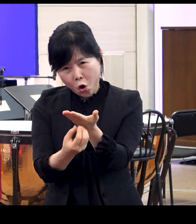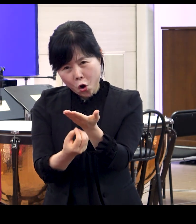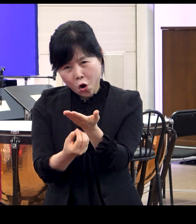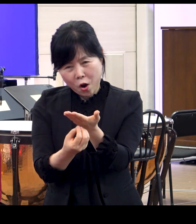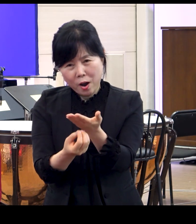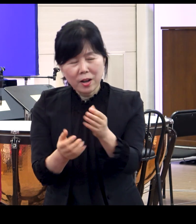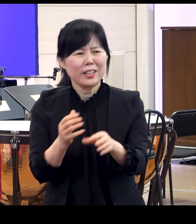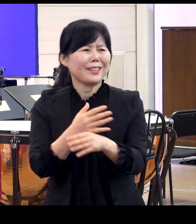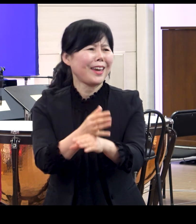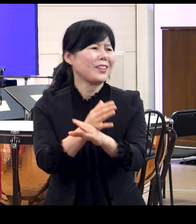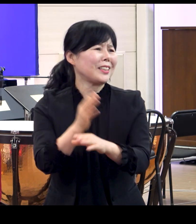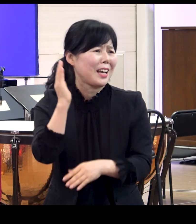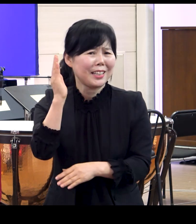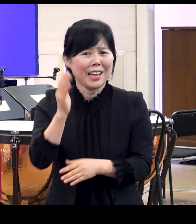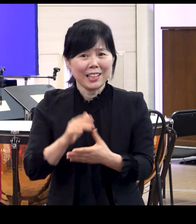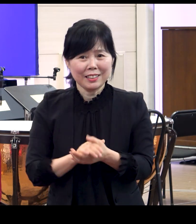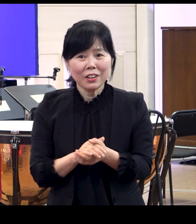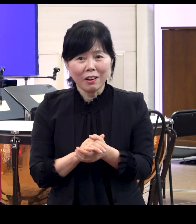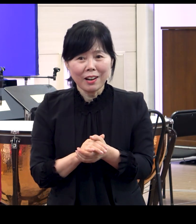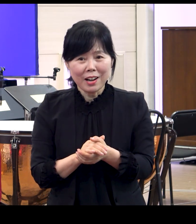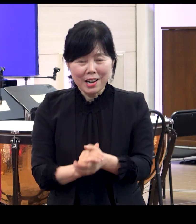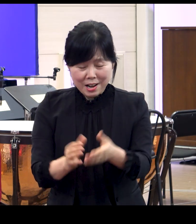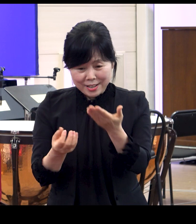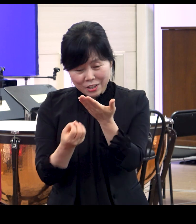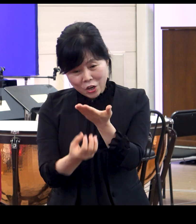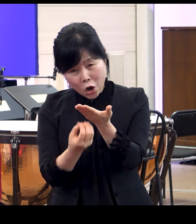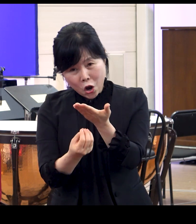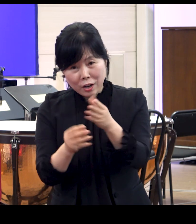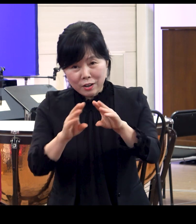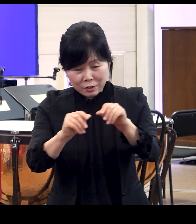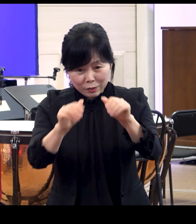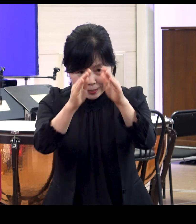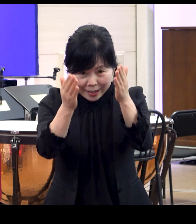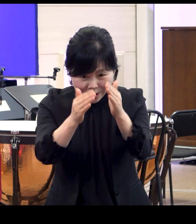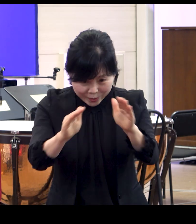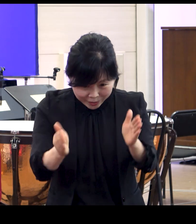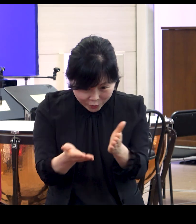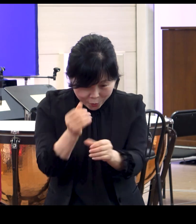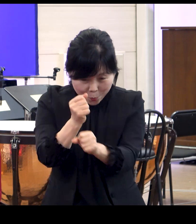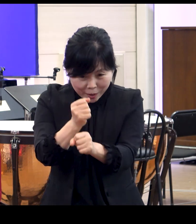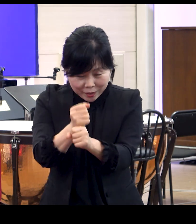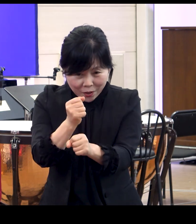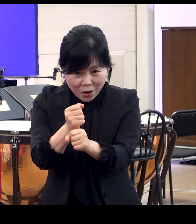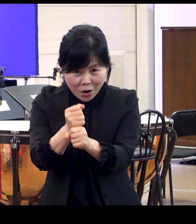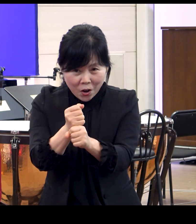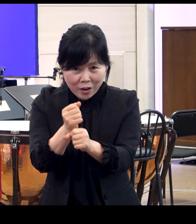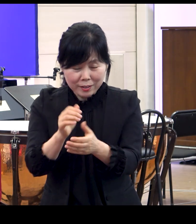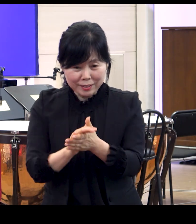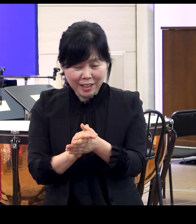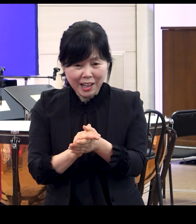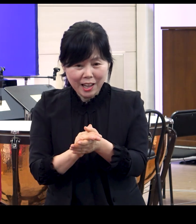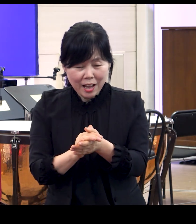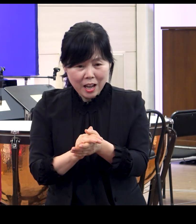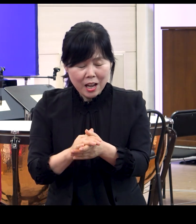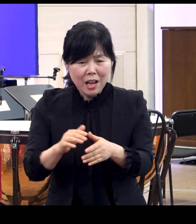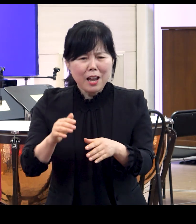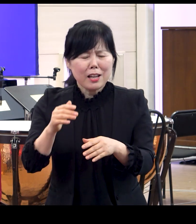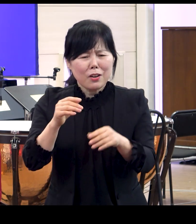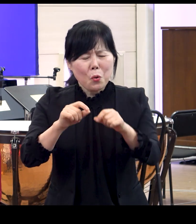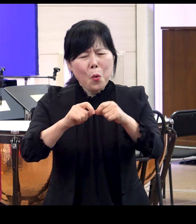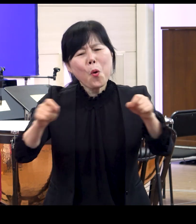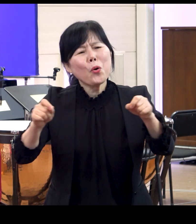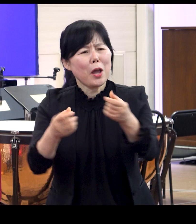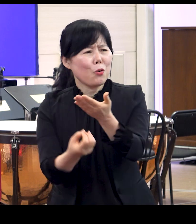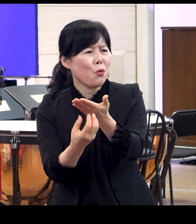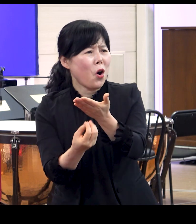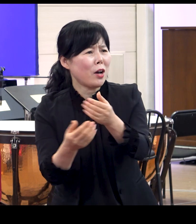깜빡 너무 오래 구워 가지고 탄 것이 뭐예요? 흑인이고. 다시 한번 잘해보자.